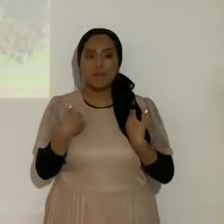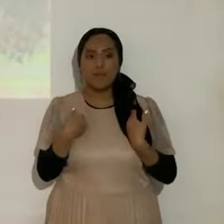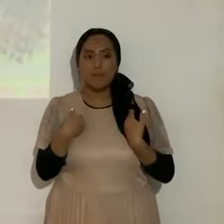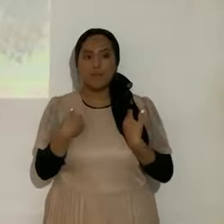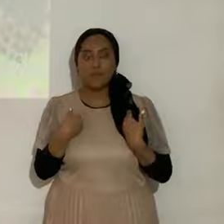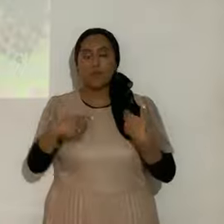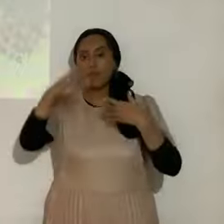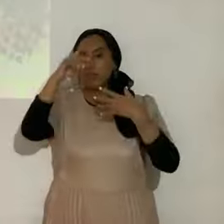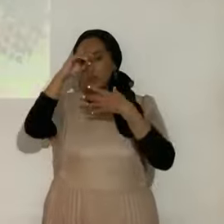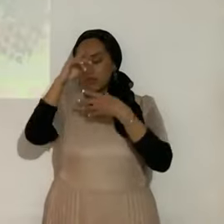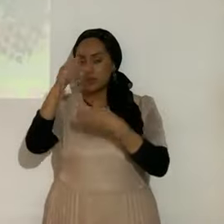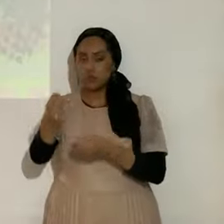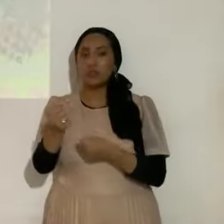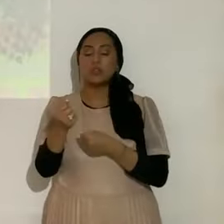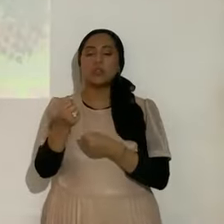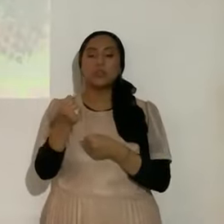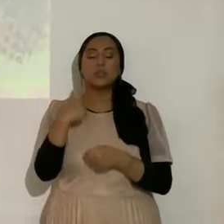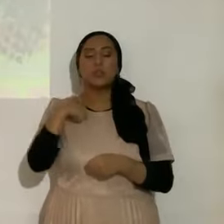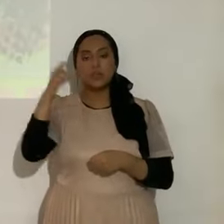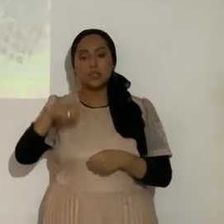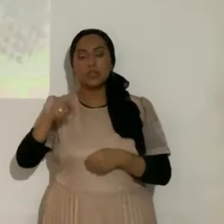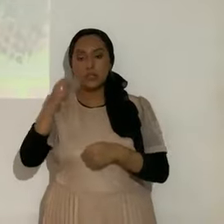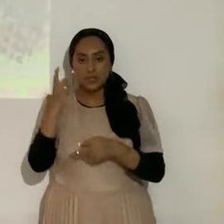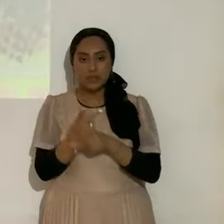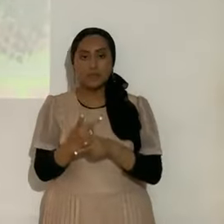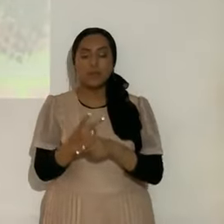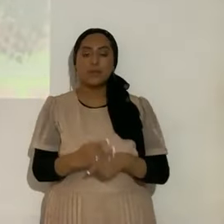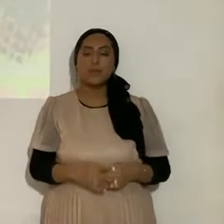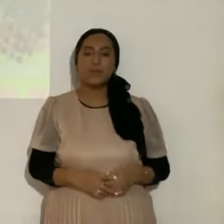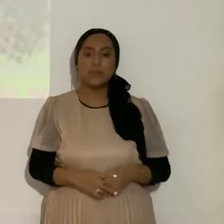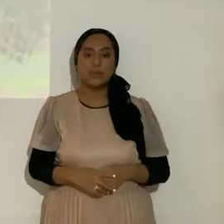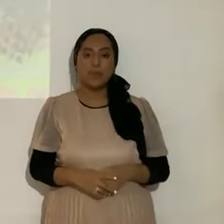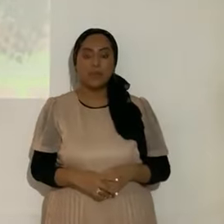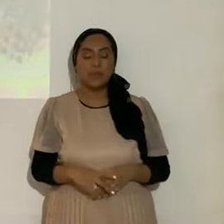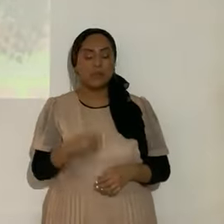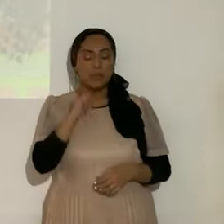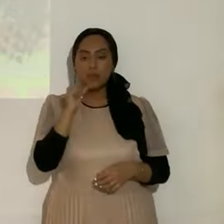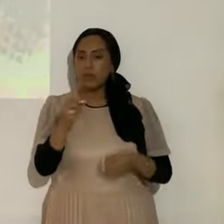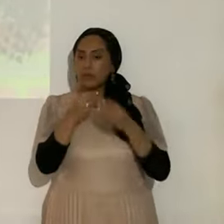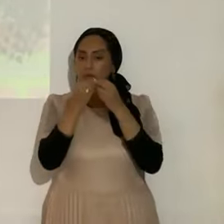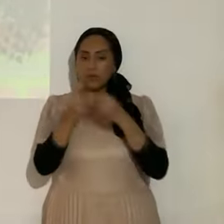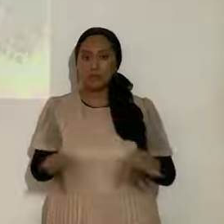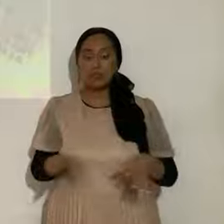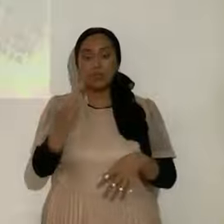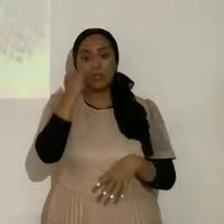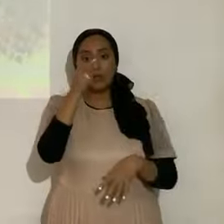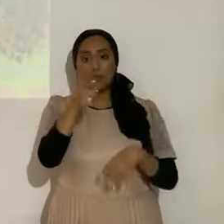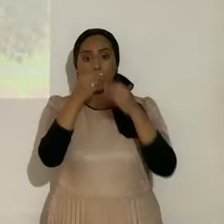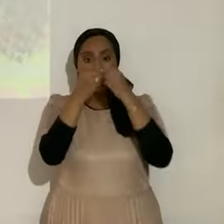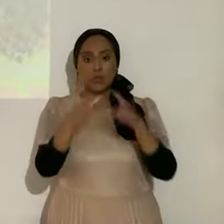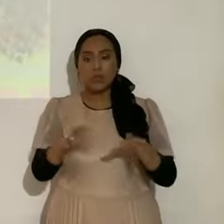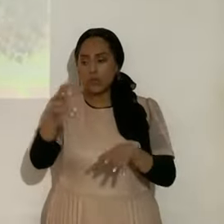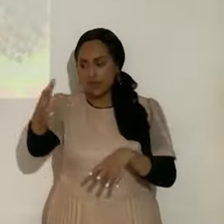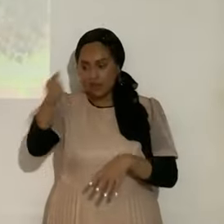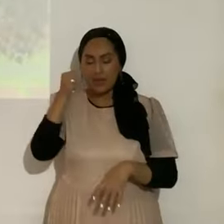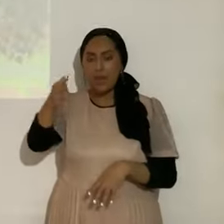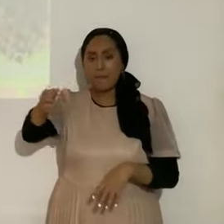una confianza, tenemos que mantenerla así. No la pierdas. Y si la has perdido,